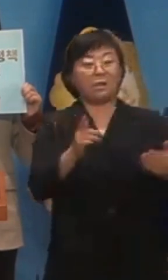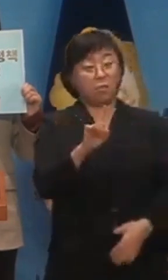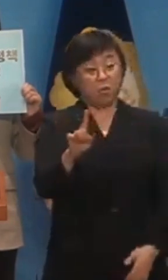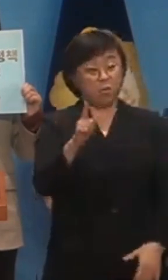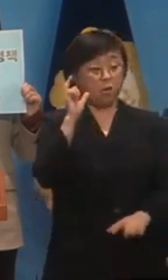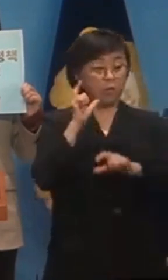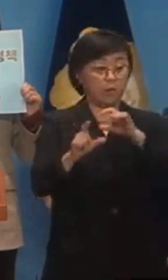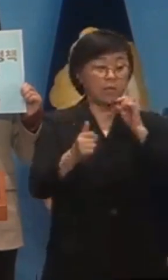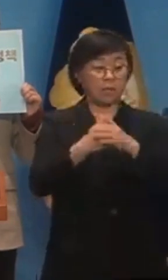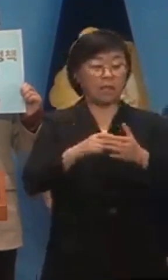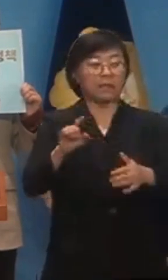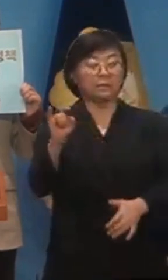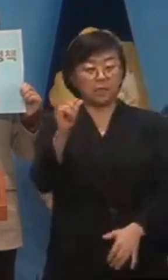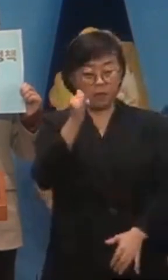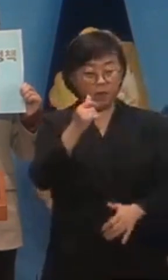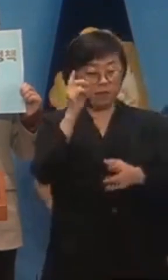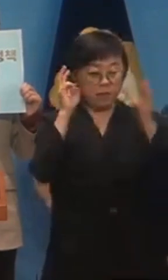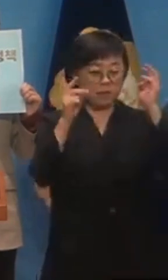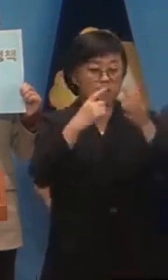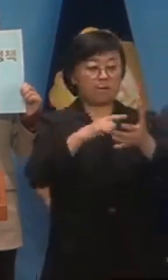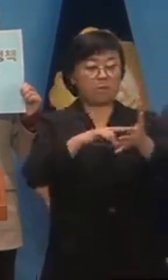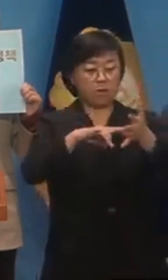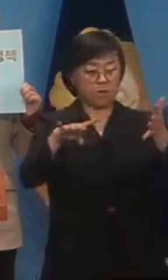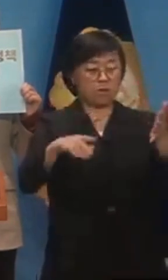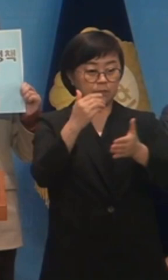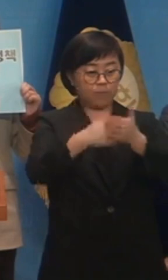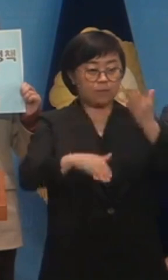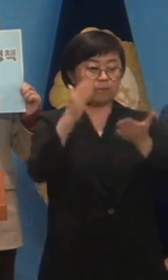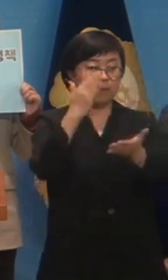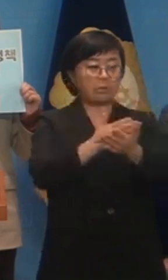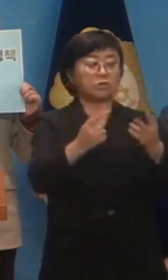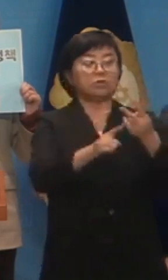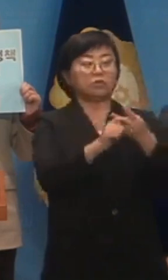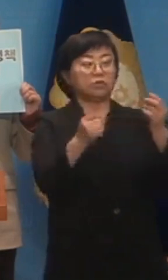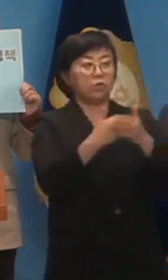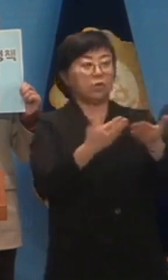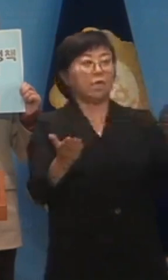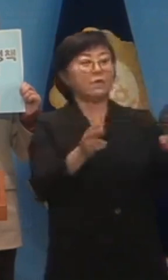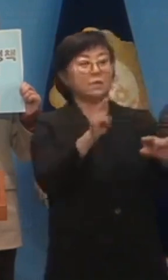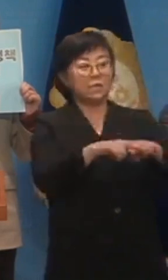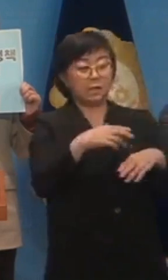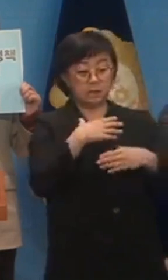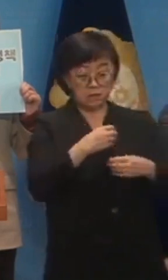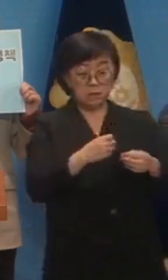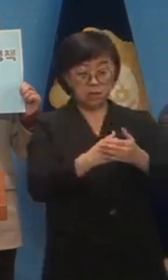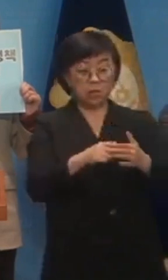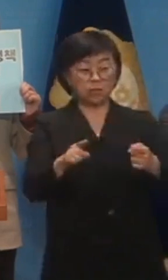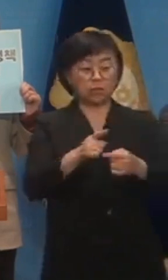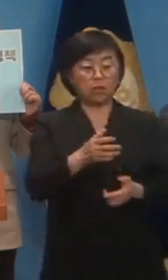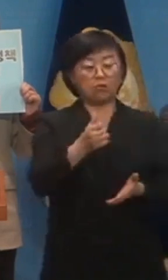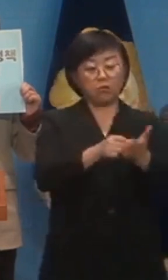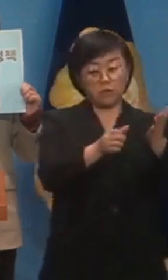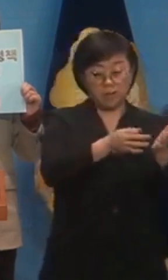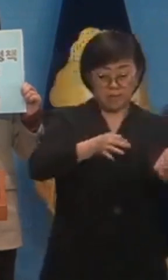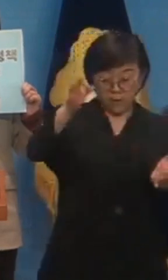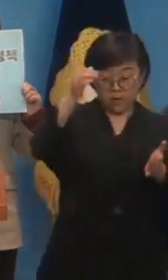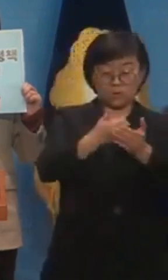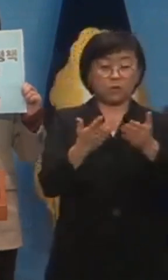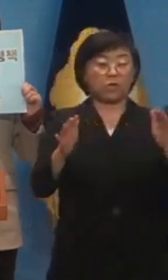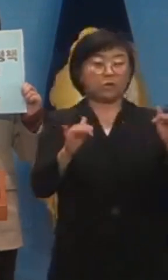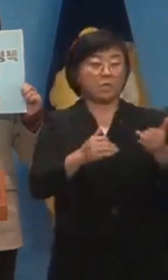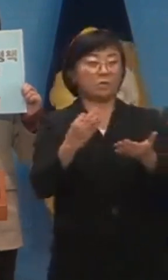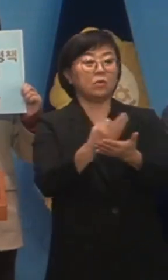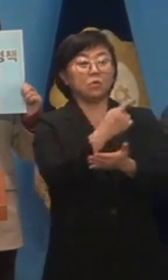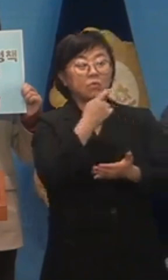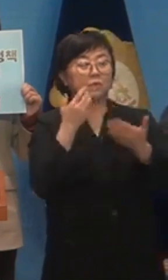고민은 재벌 대기업 감세가 아니라 중소기업 일자리 안정화와 치솟은 물가에 따른 노동자